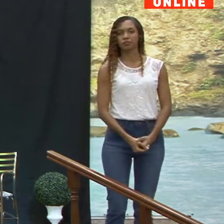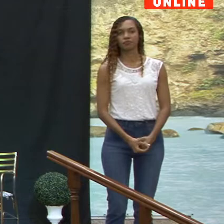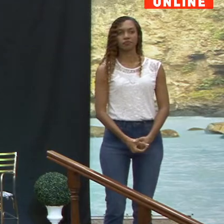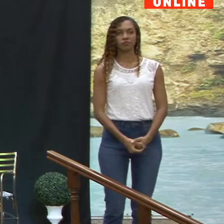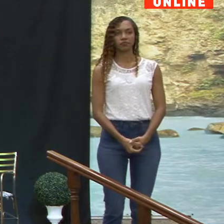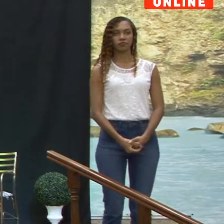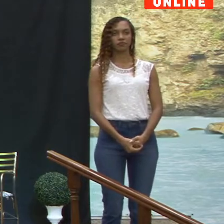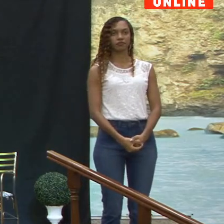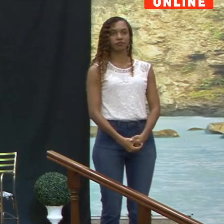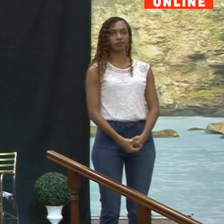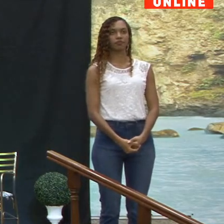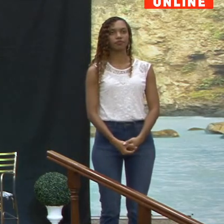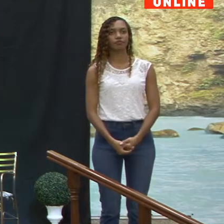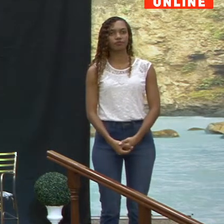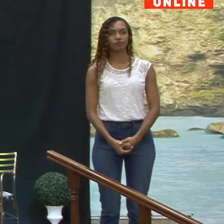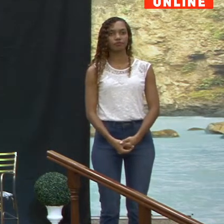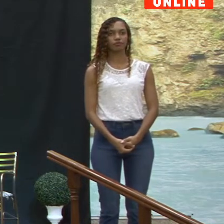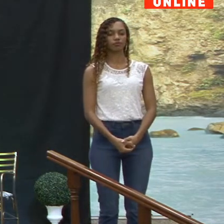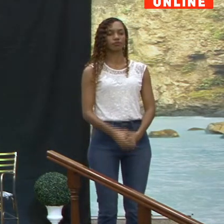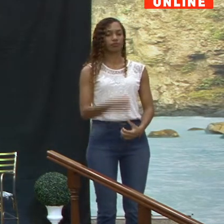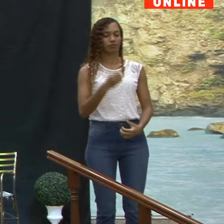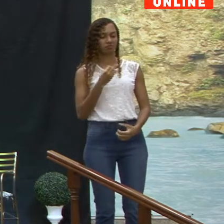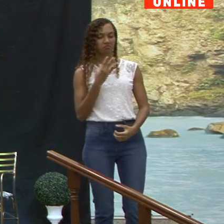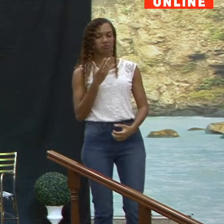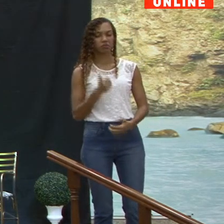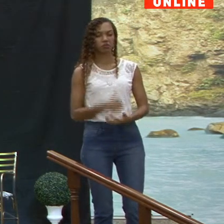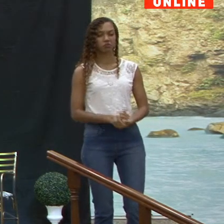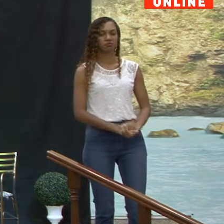Ei, que bom.